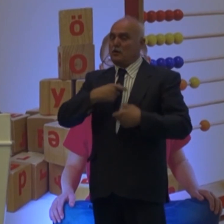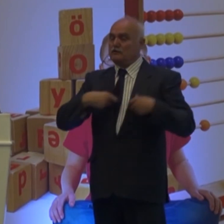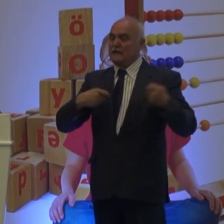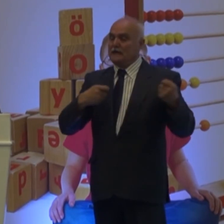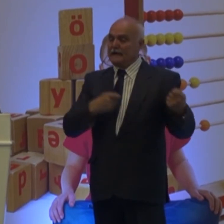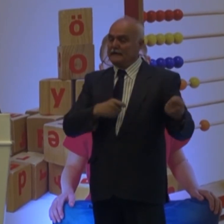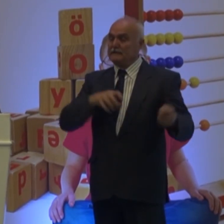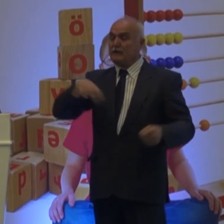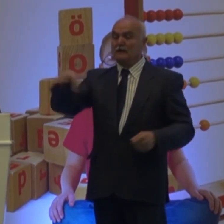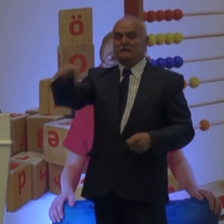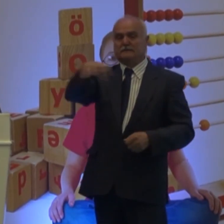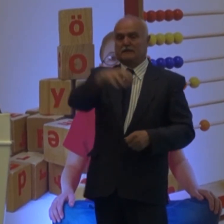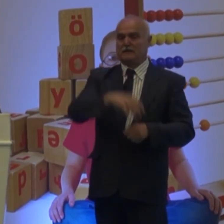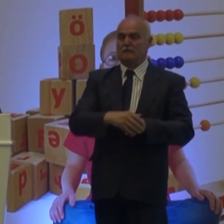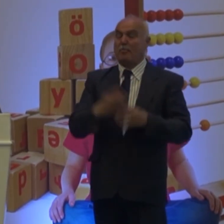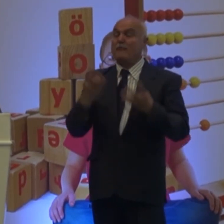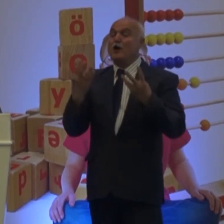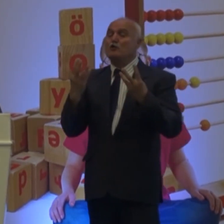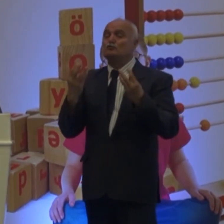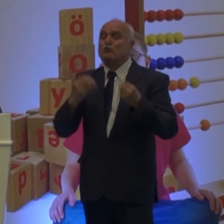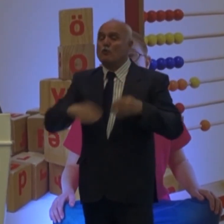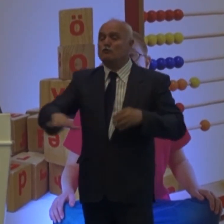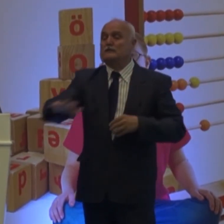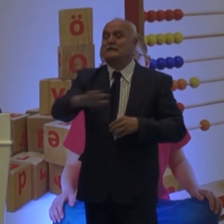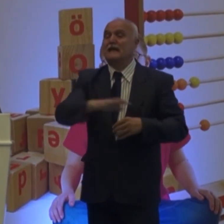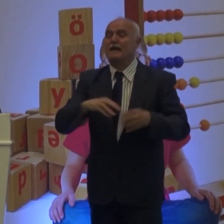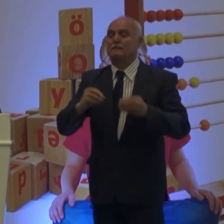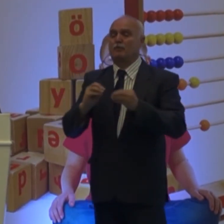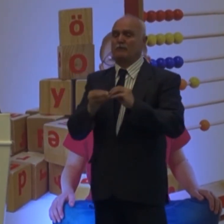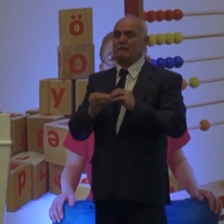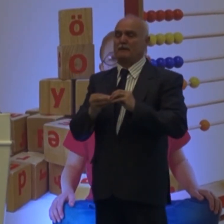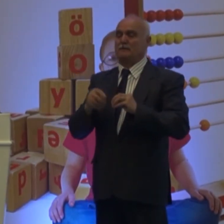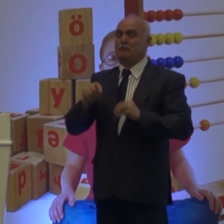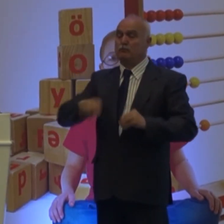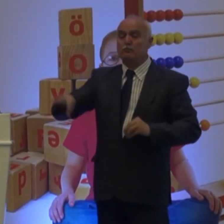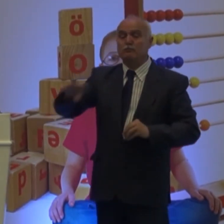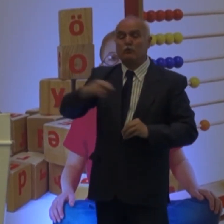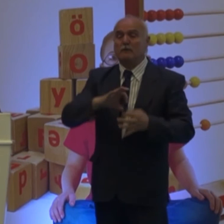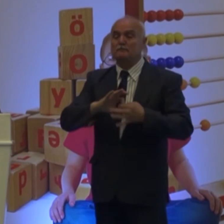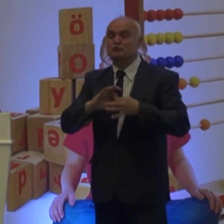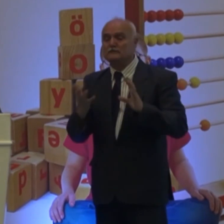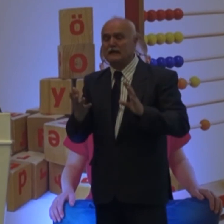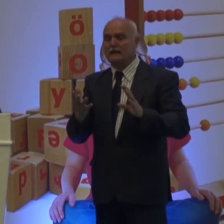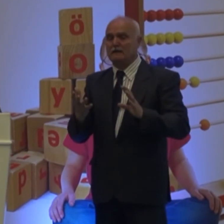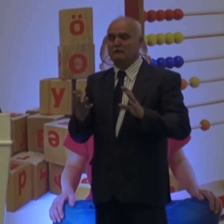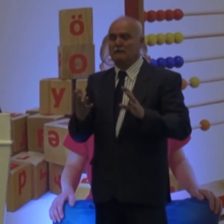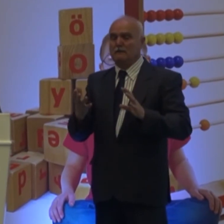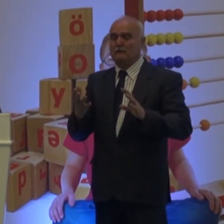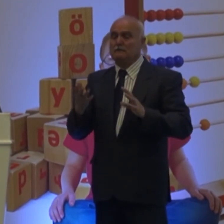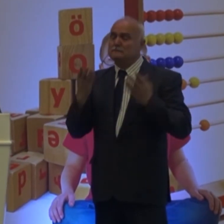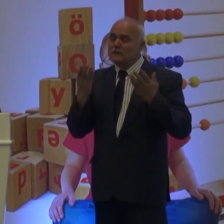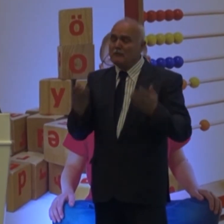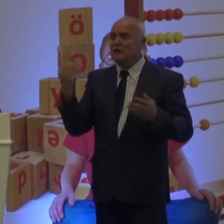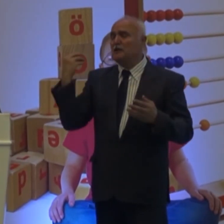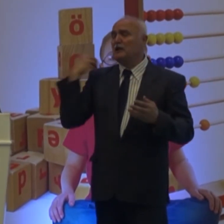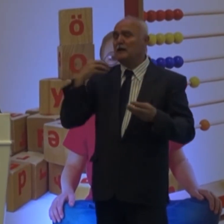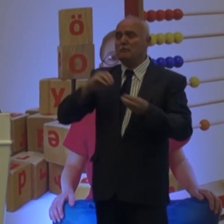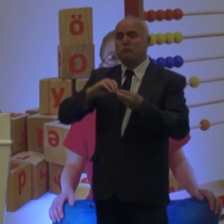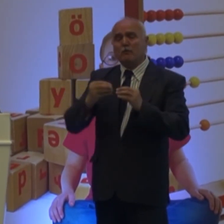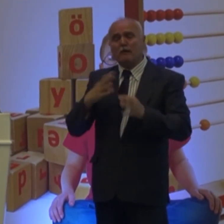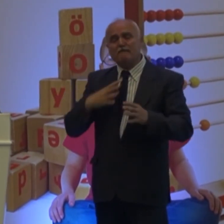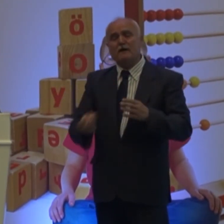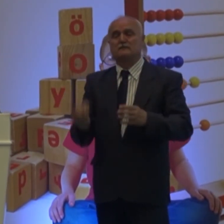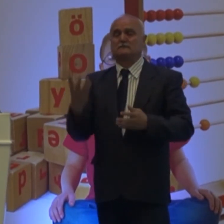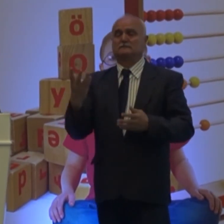alanındaki çok temel sorunlar. Bu sorunları çözerken arada tabii ki yeni sorunlar da çıkacak. Biz o